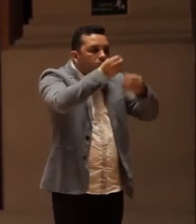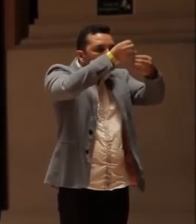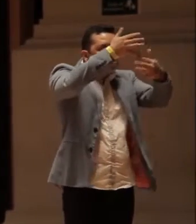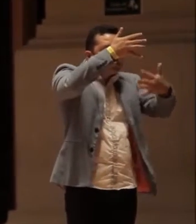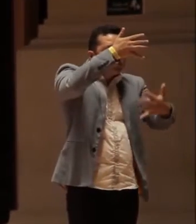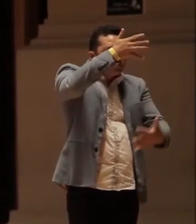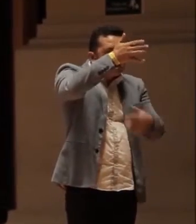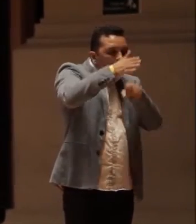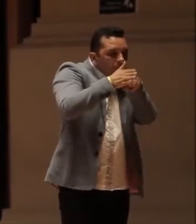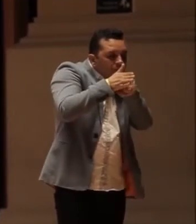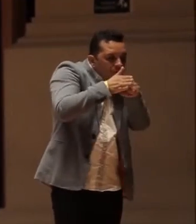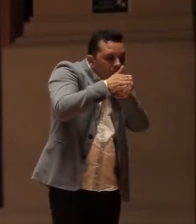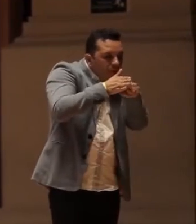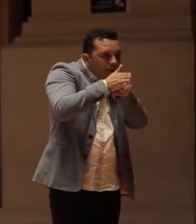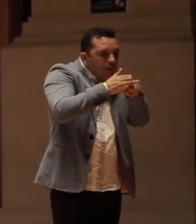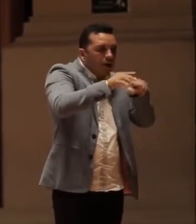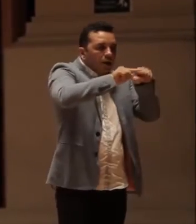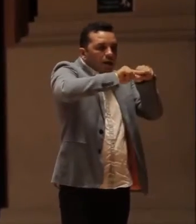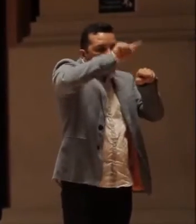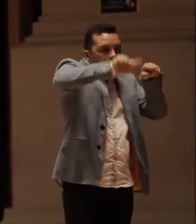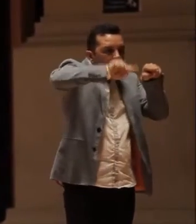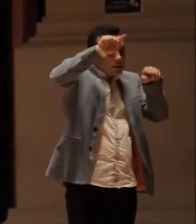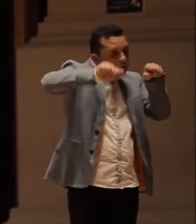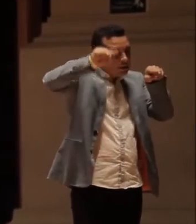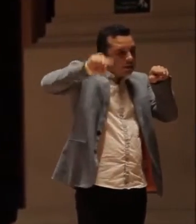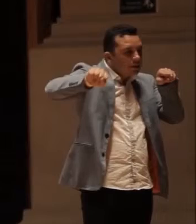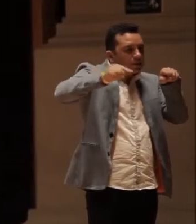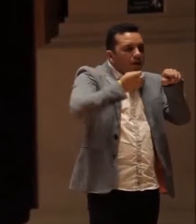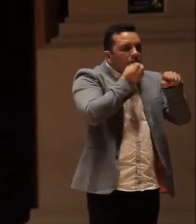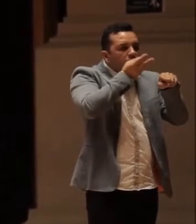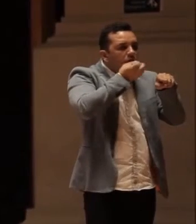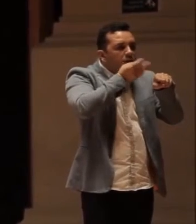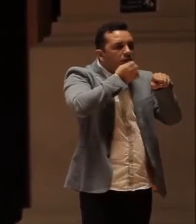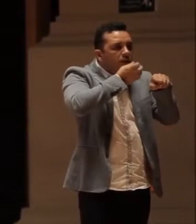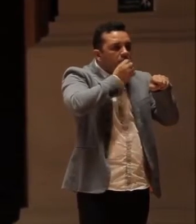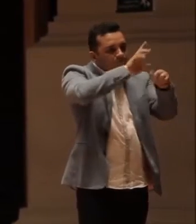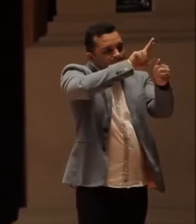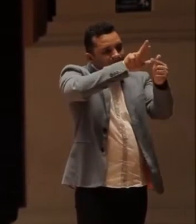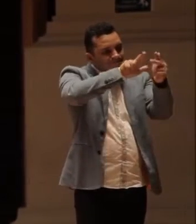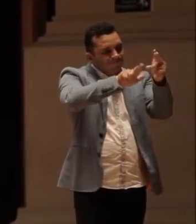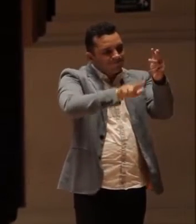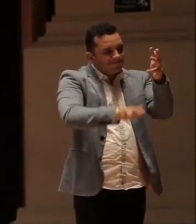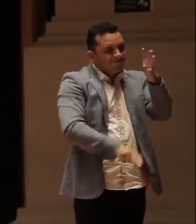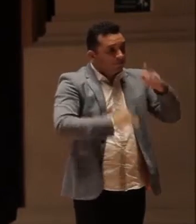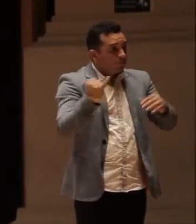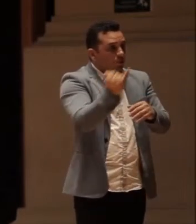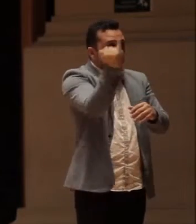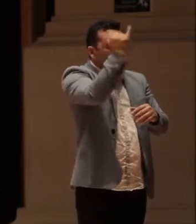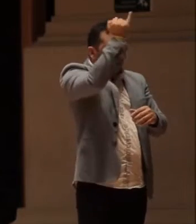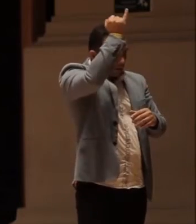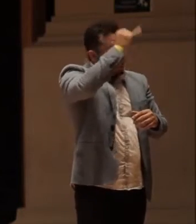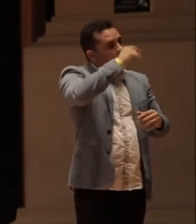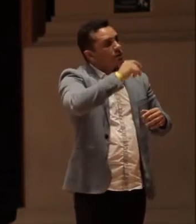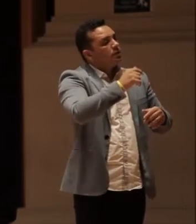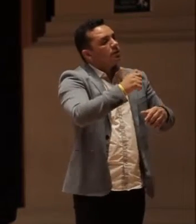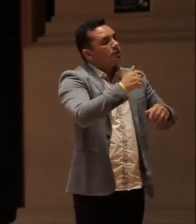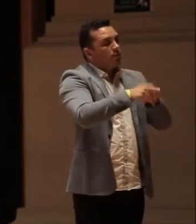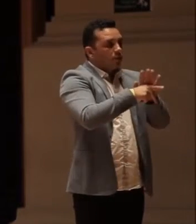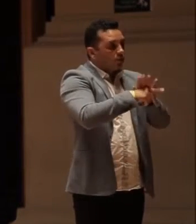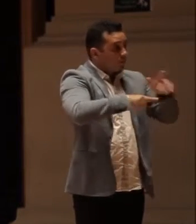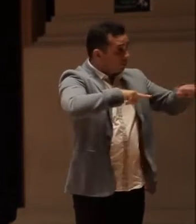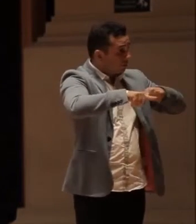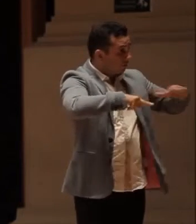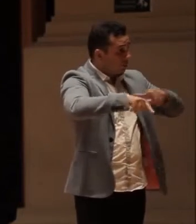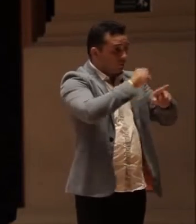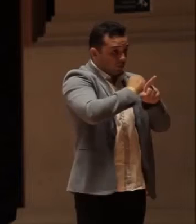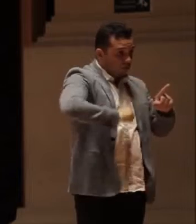georreferenciados, estatísticas, indicadores e outras informações relevantes de bens e serviços culturais.